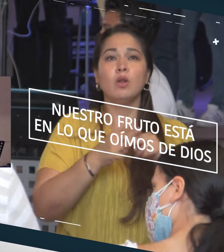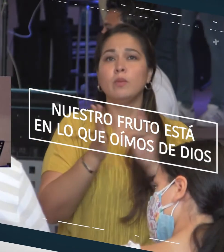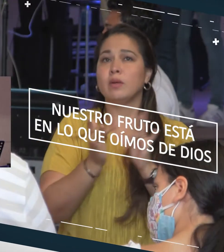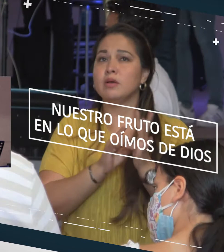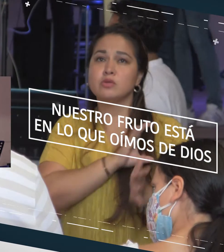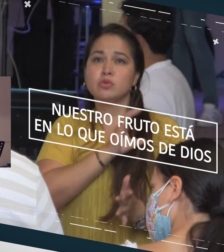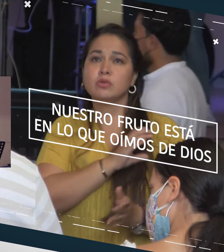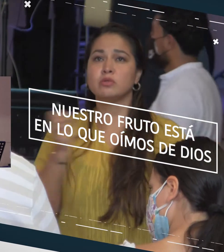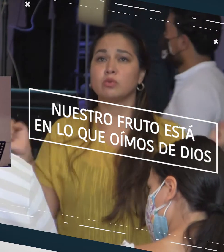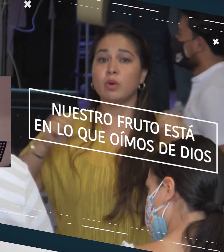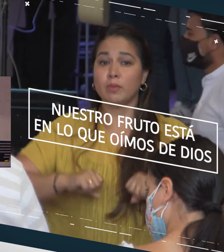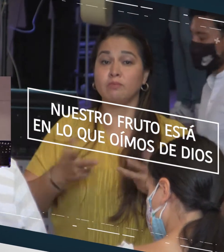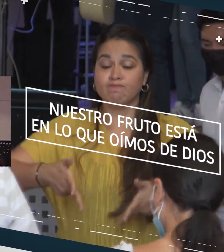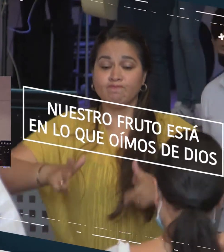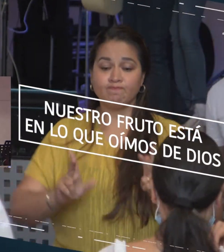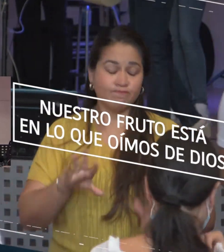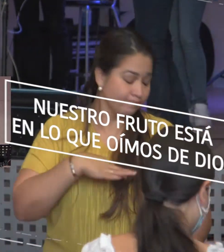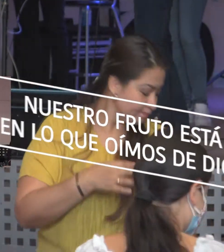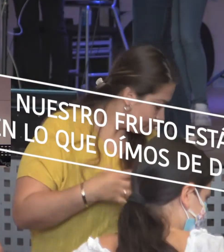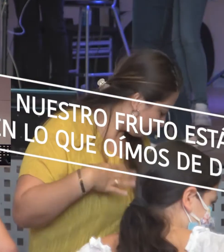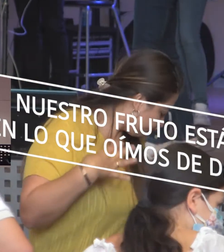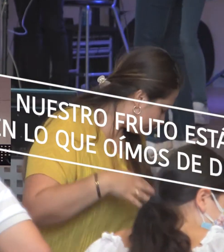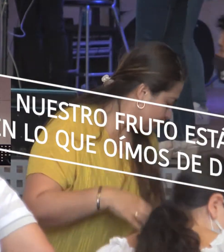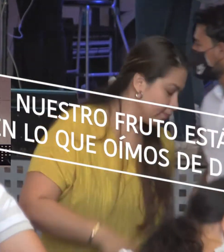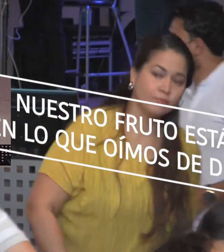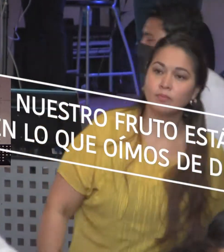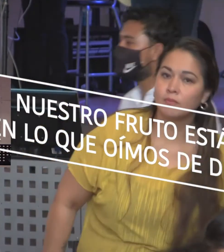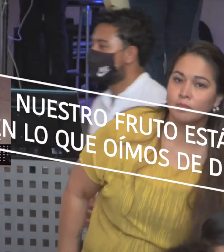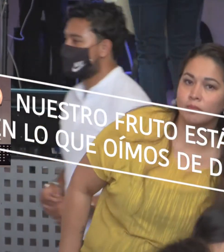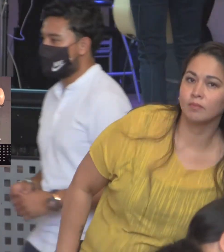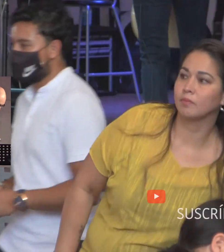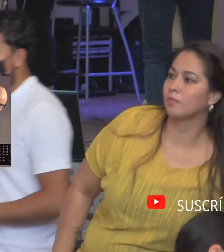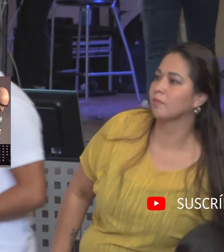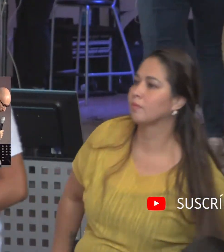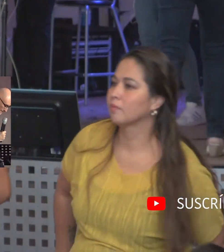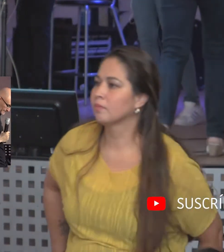Amén. Muy bien, toma asiento, ahora sí.